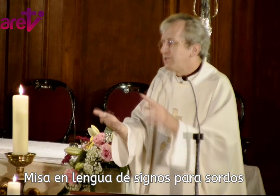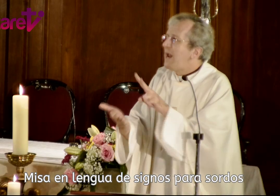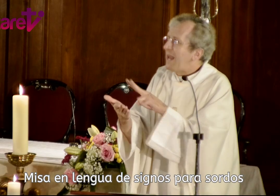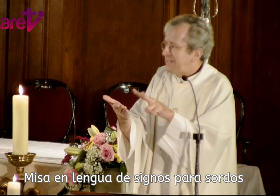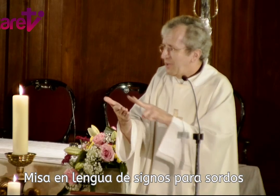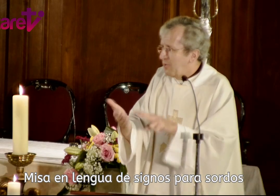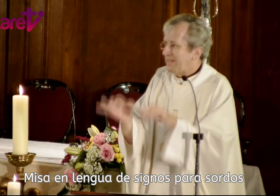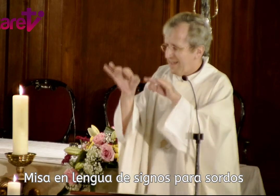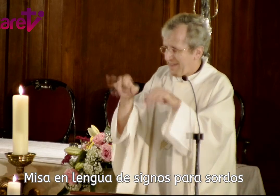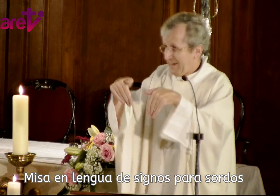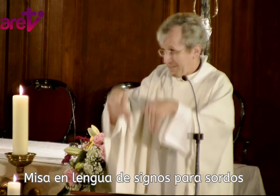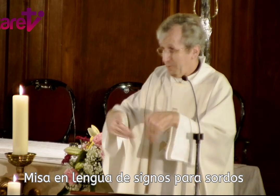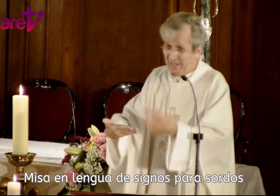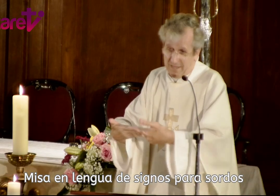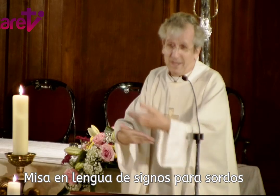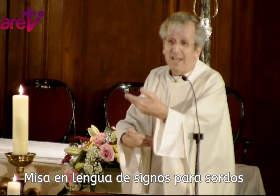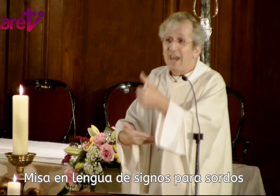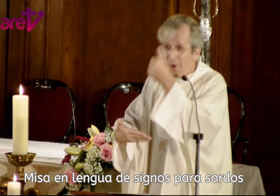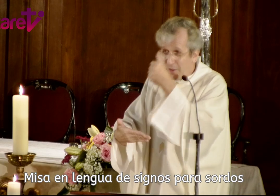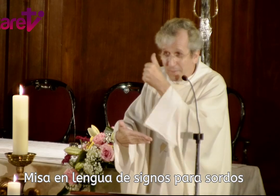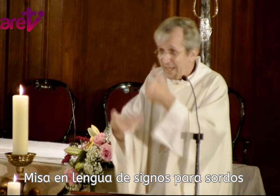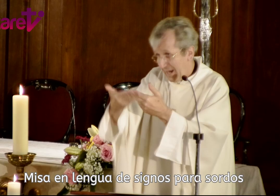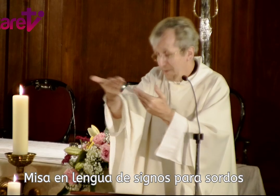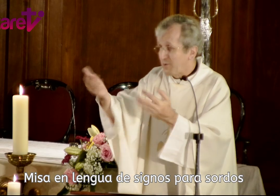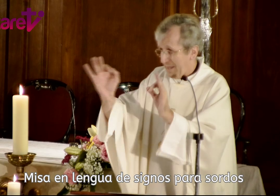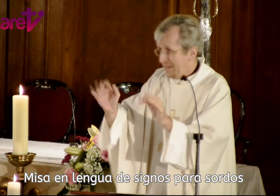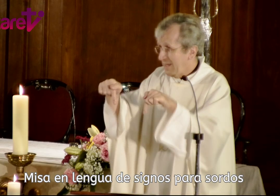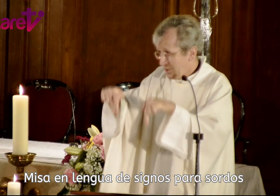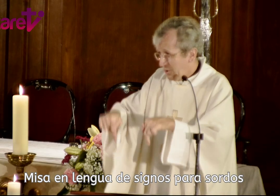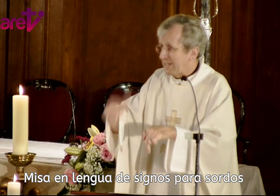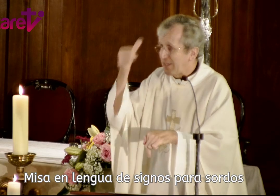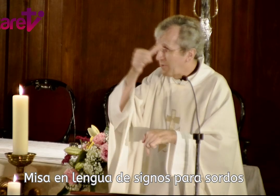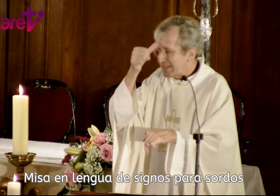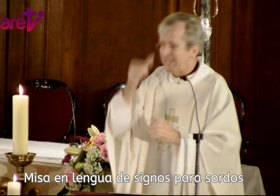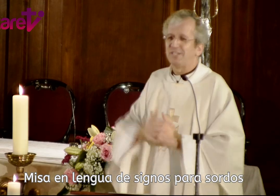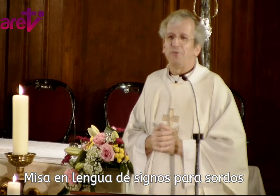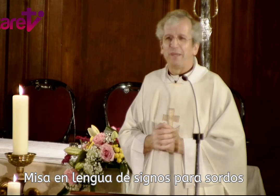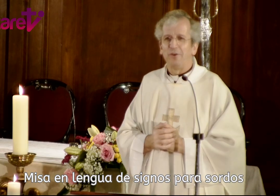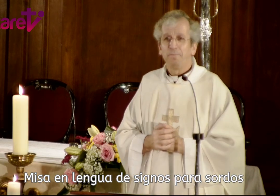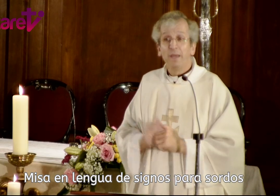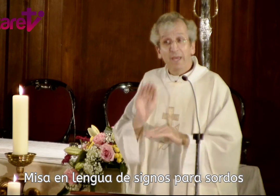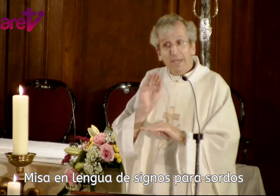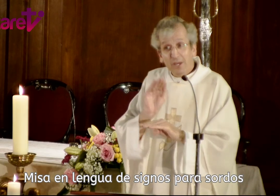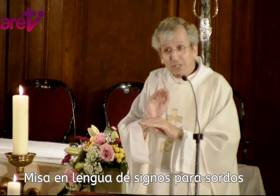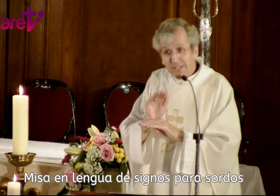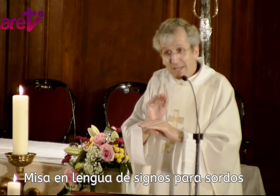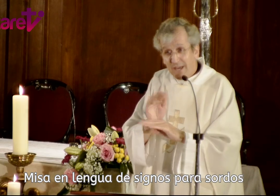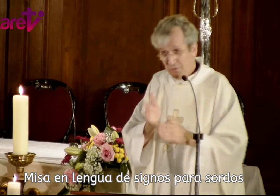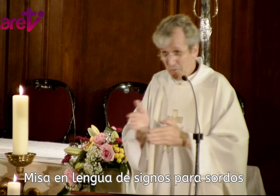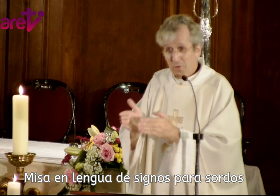las lecturas, hacerlas propias, y además en la hoja dominical, pues también son las lecturas de este domingo. Que nos enseñan un